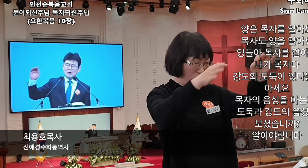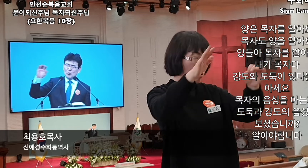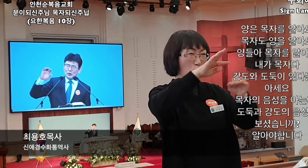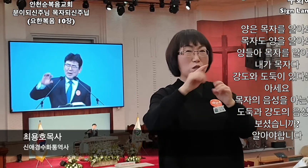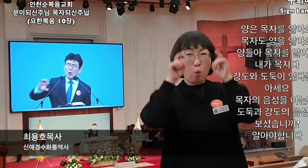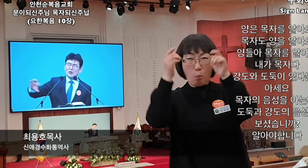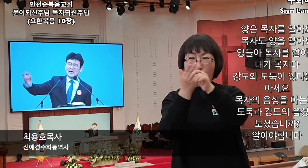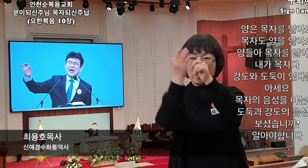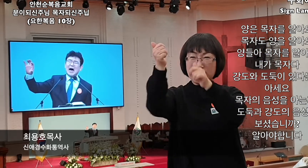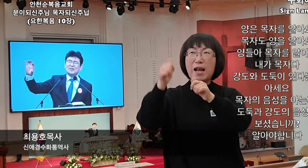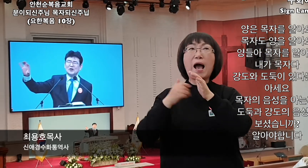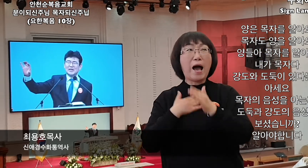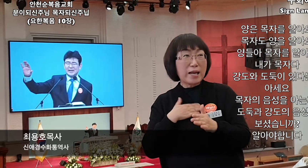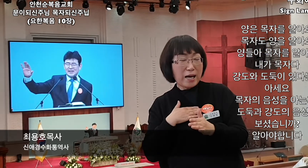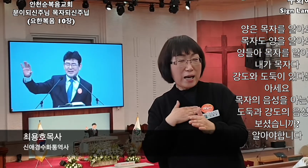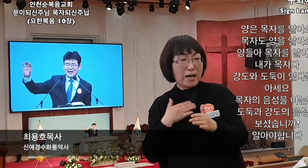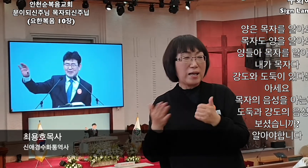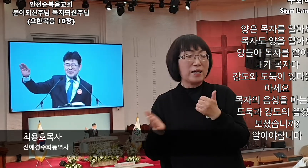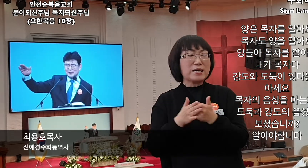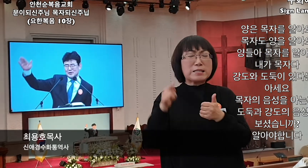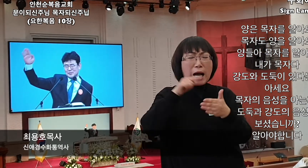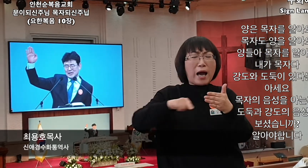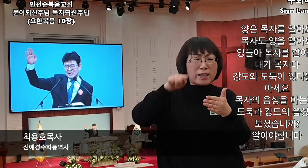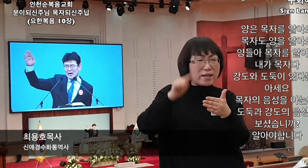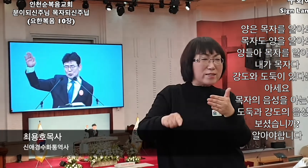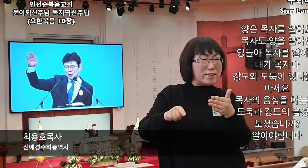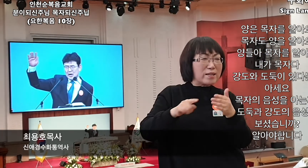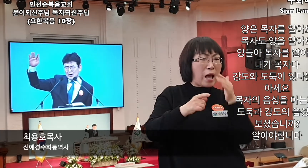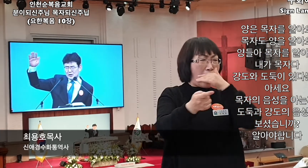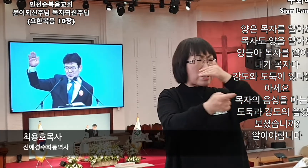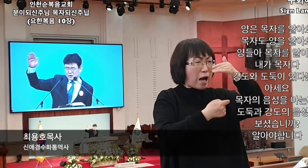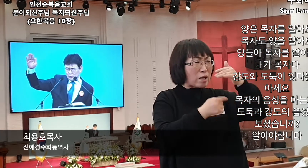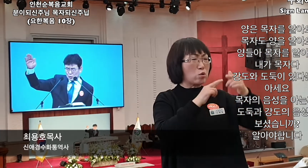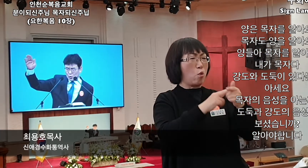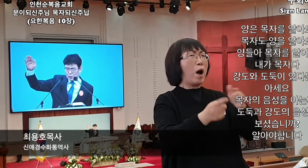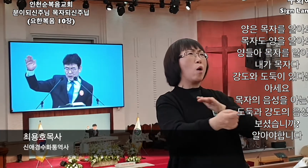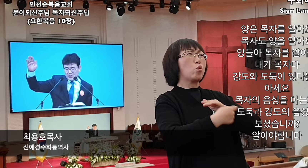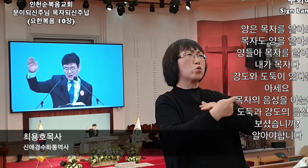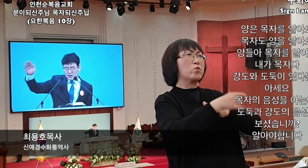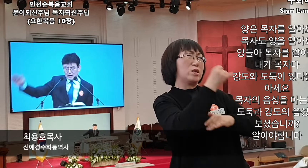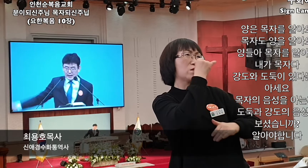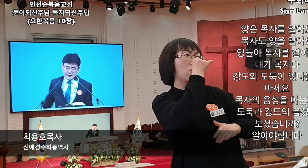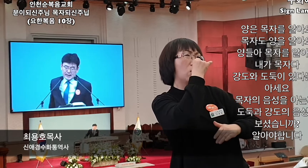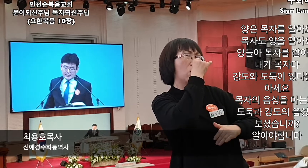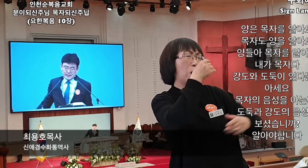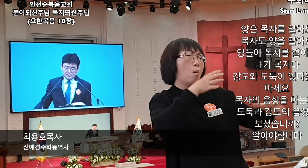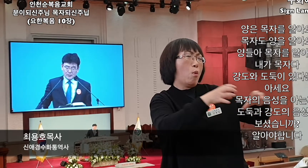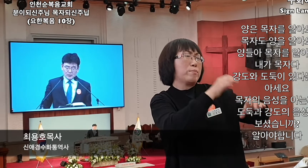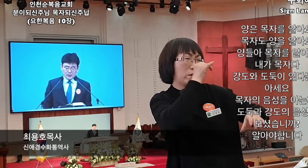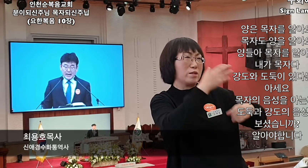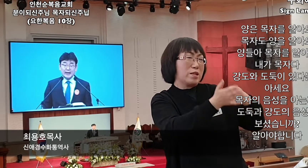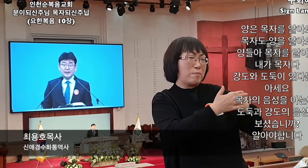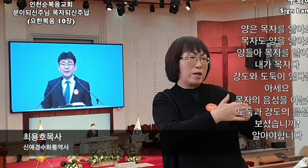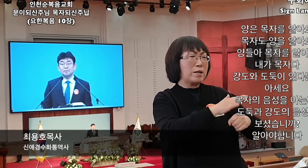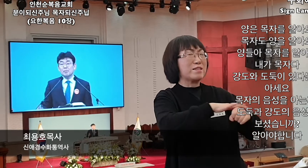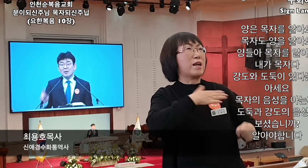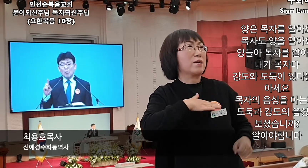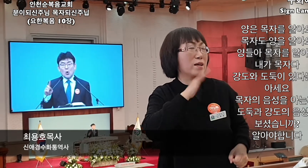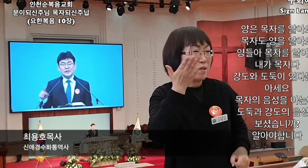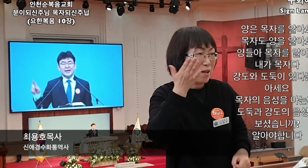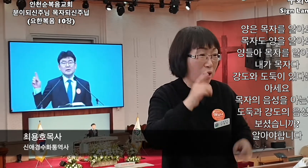아는데, 우리가 목자를 아는 것 안에는 아까 말씀드렸습니다. 강도와 그리고 도둑이 있다는 사실, 그것을 알아야